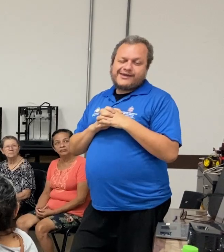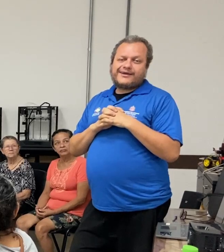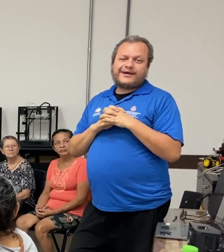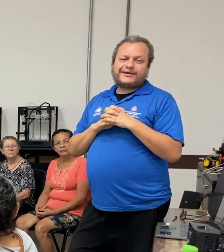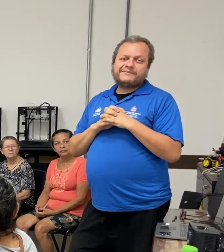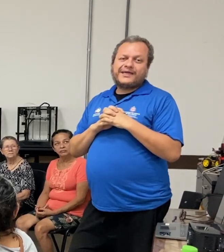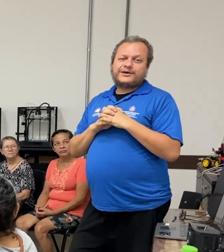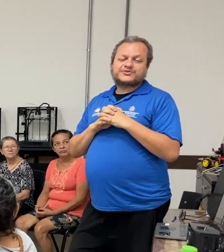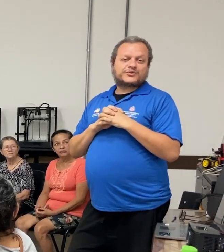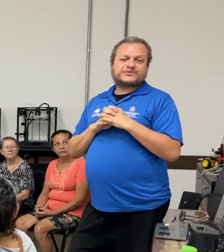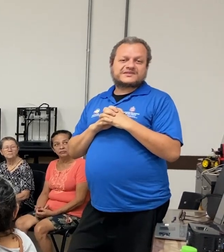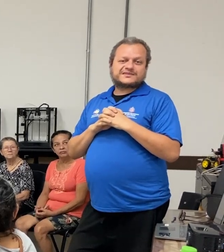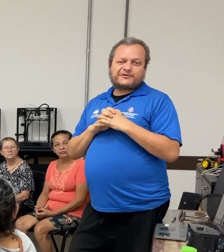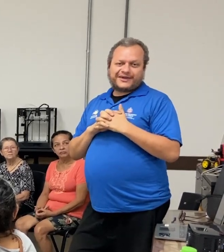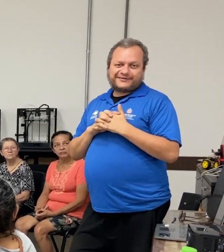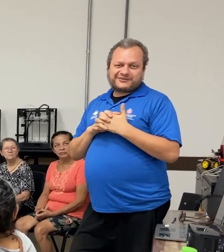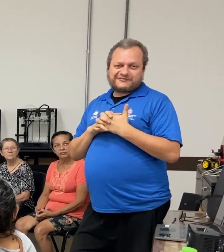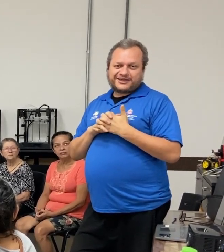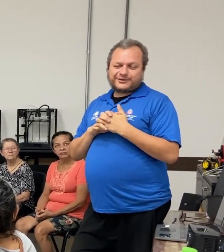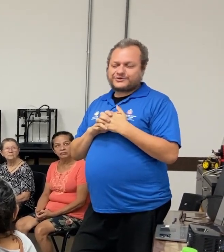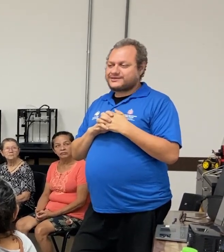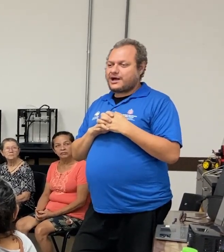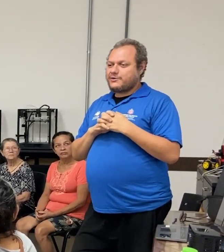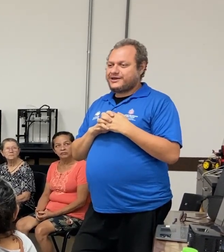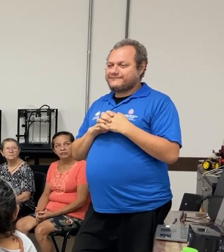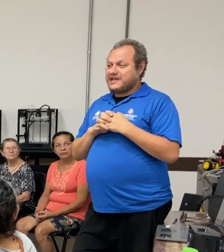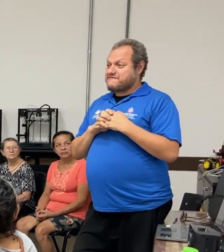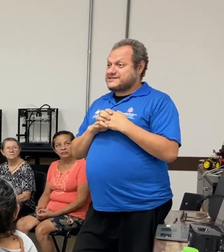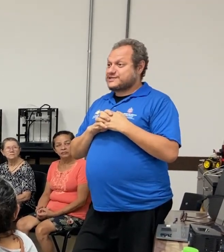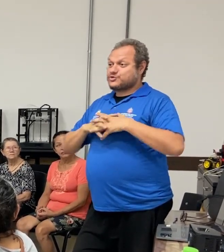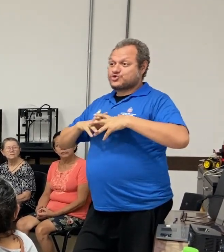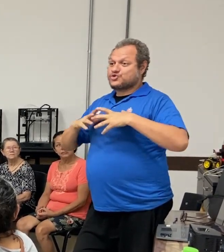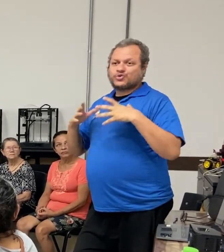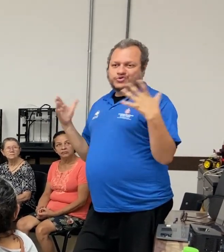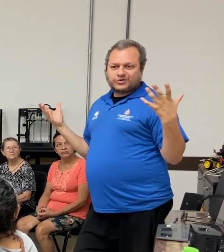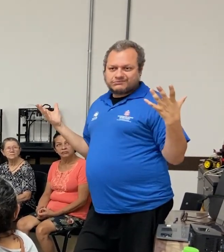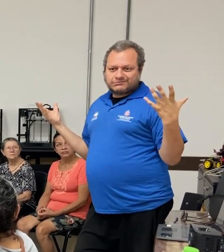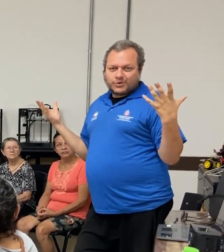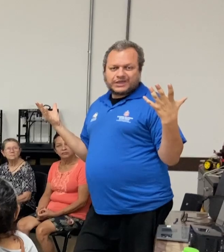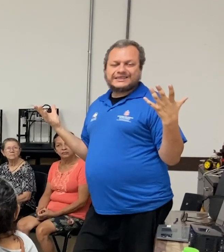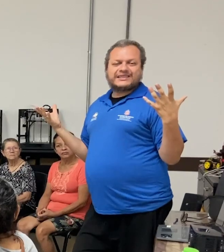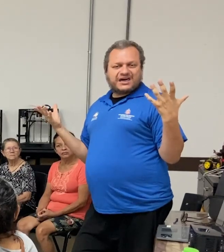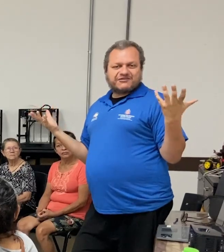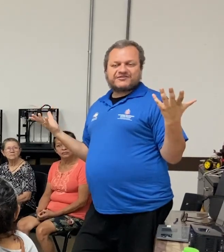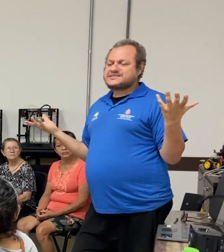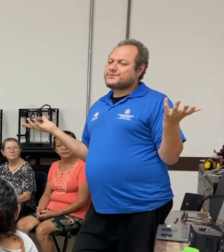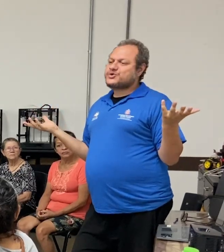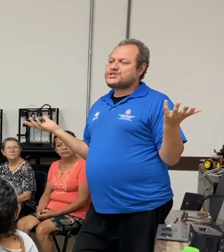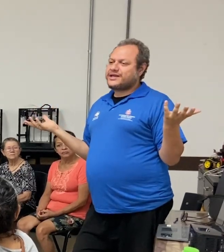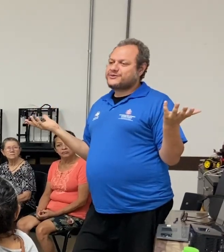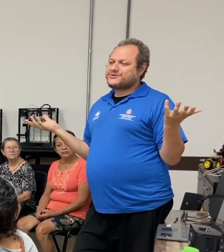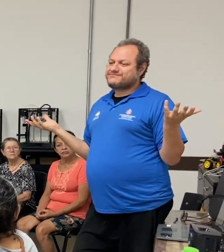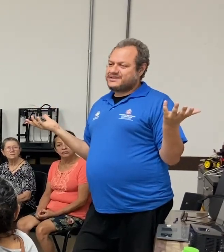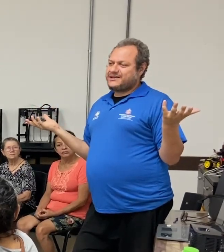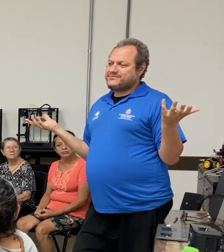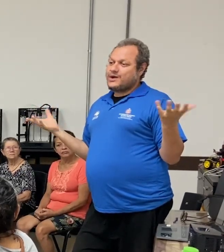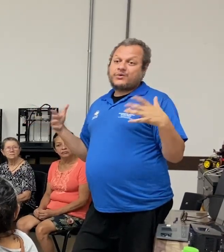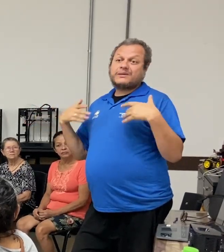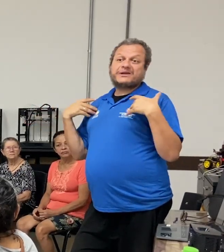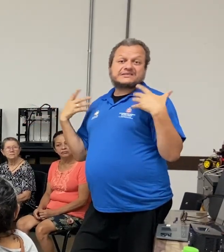aí os surdos estão aí vivendo e tal, e fazendo tudo o que devem fazer por direito, né? O que